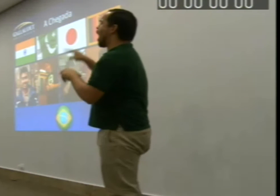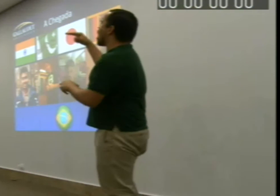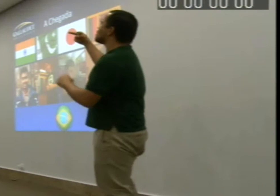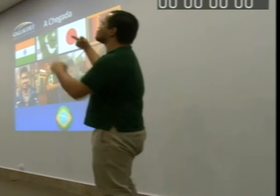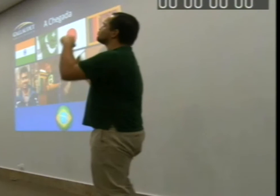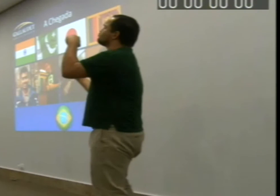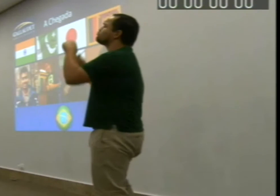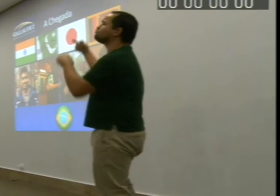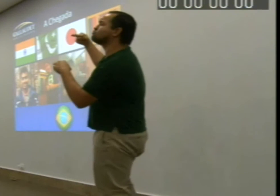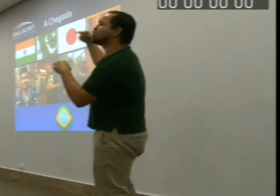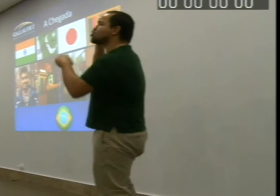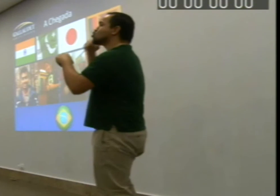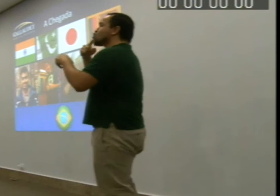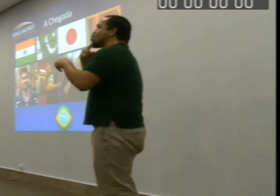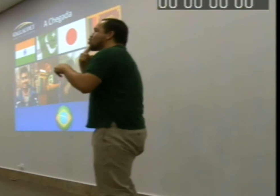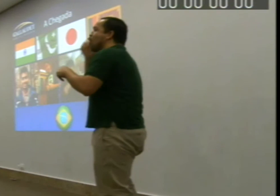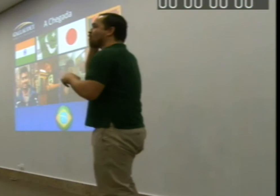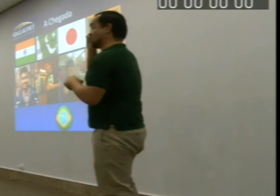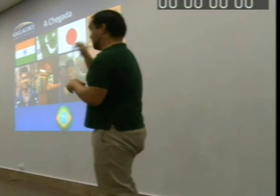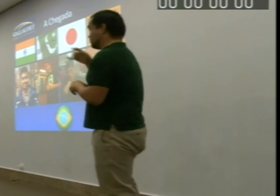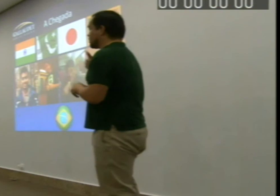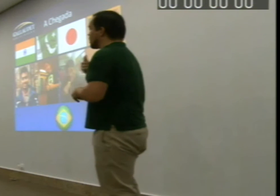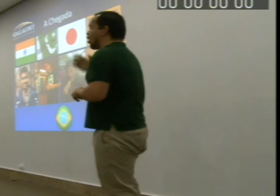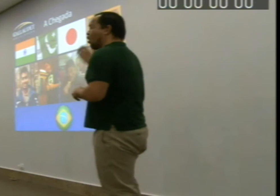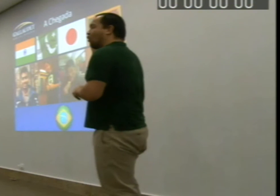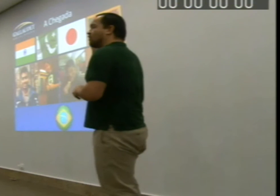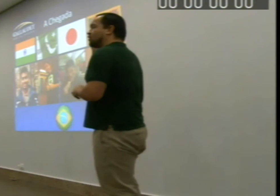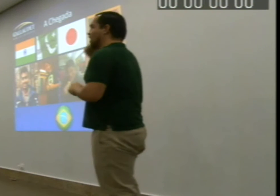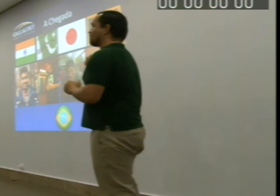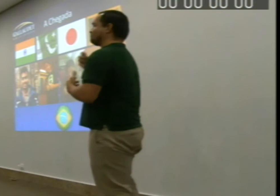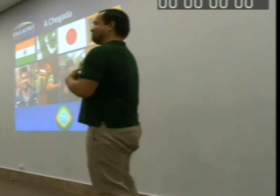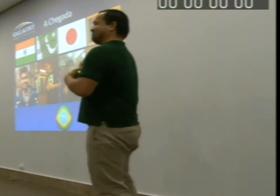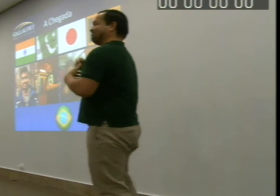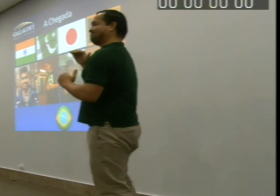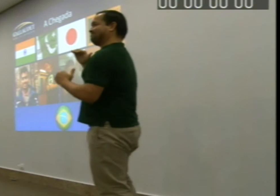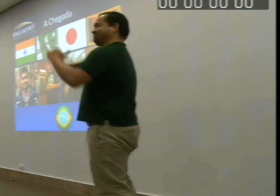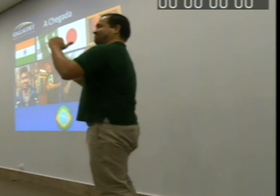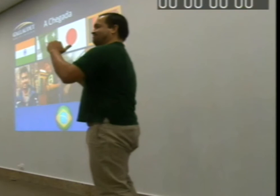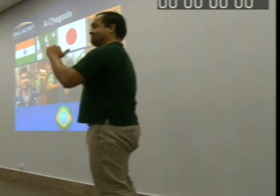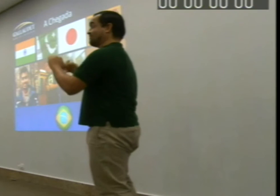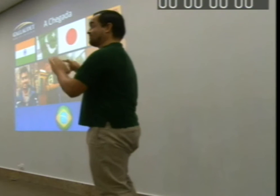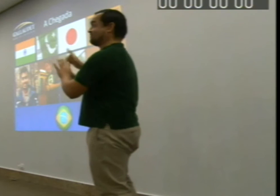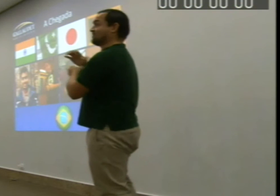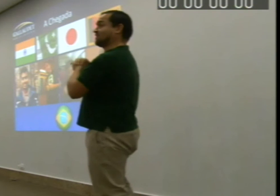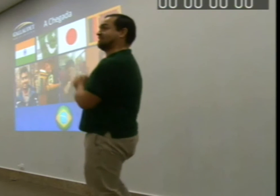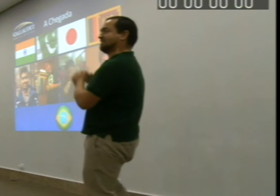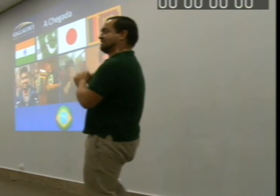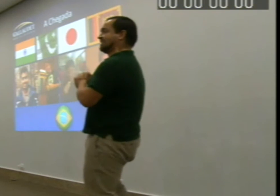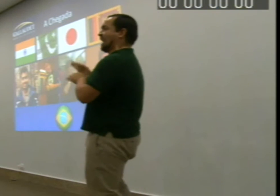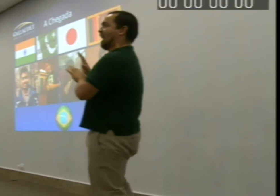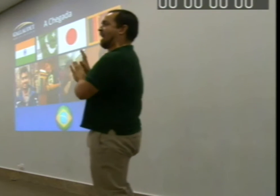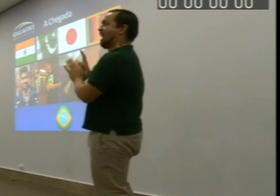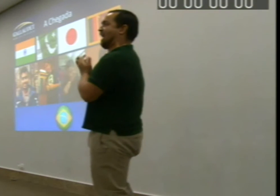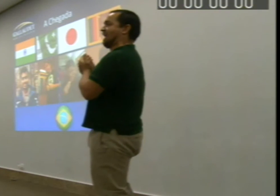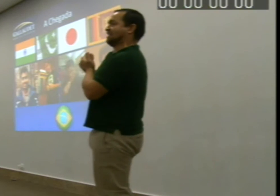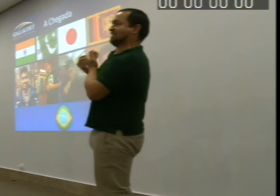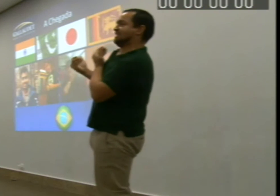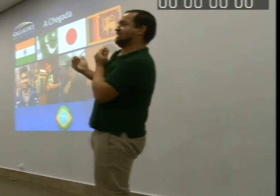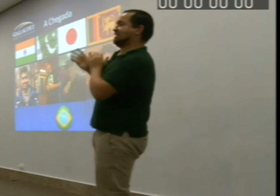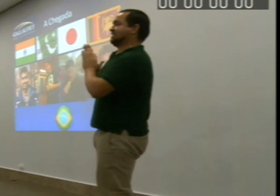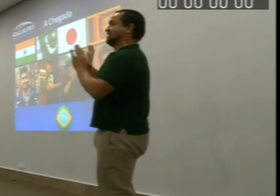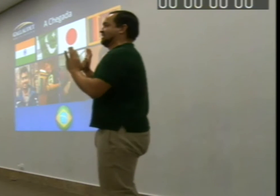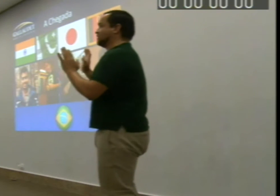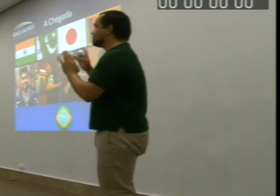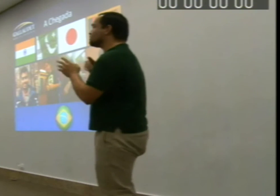então olhar se é brasileiro se não é Vê se é surdo se é ouvinte Ah eu sou ouvinte parece que sente essa questão de menos